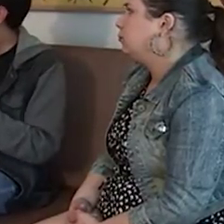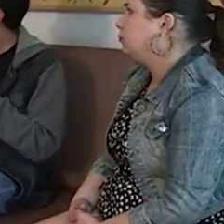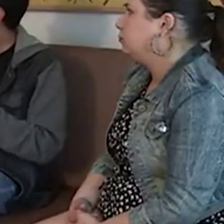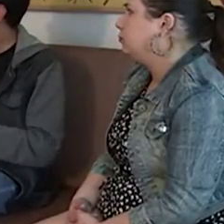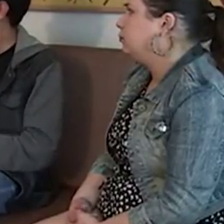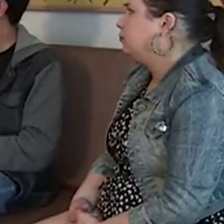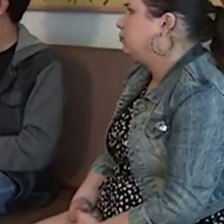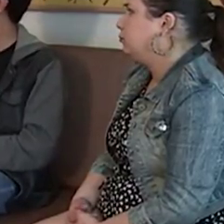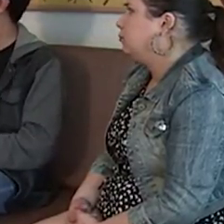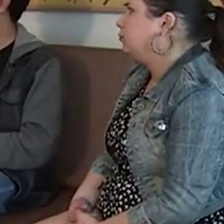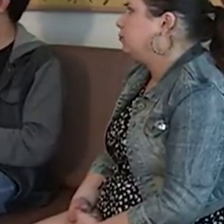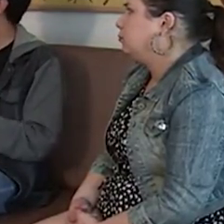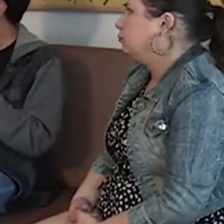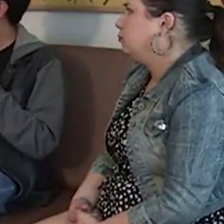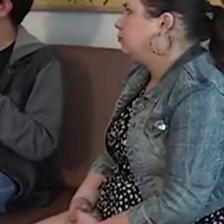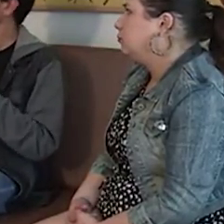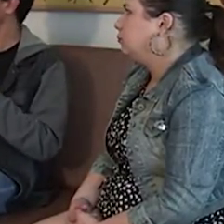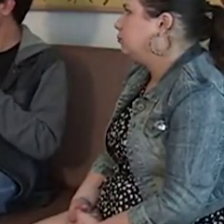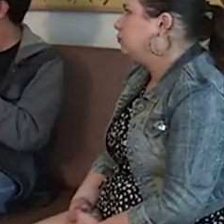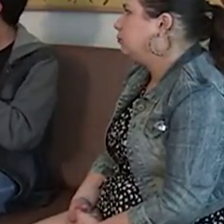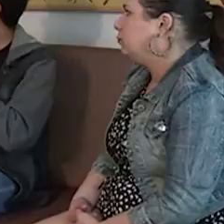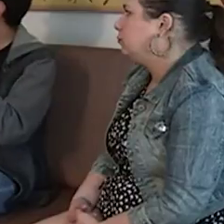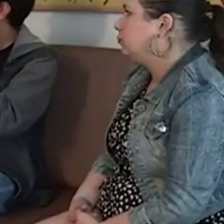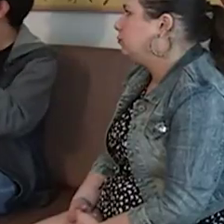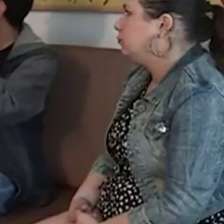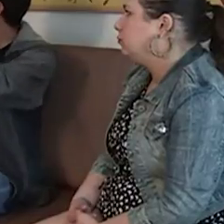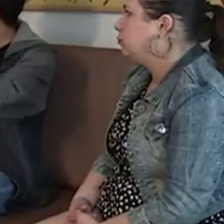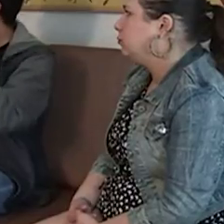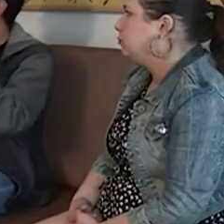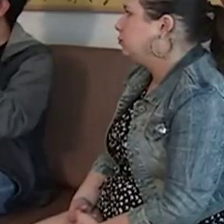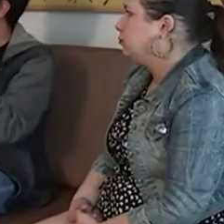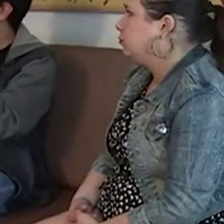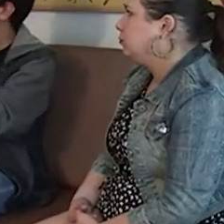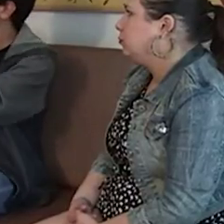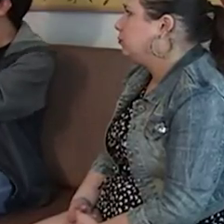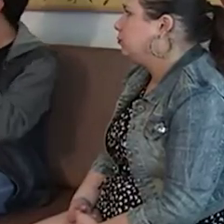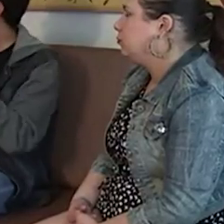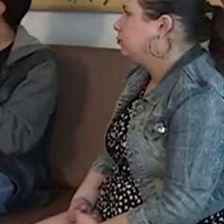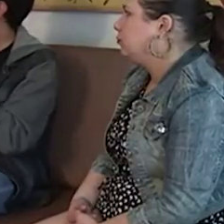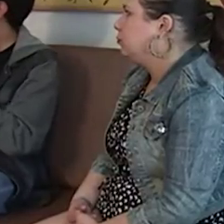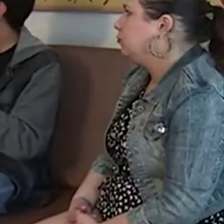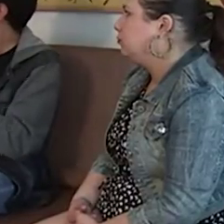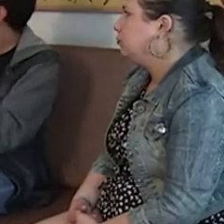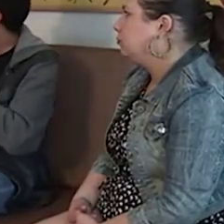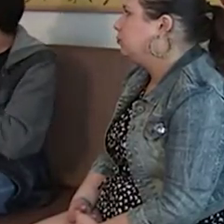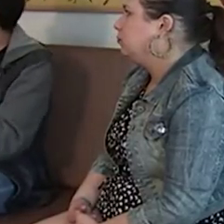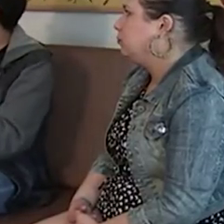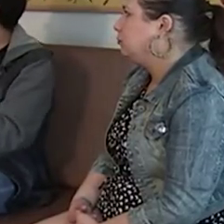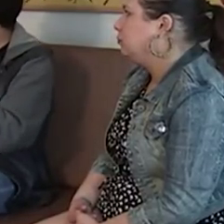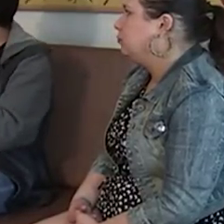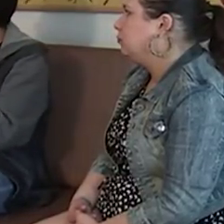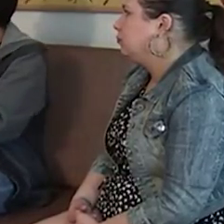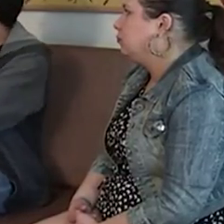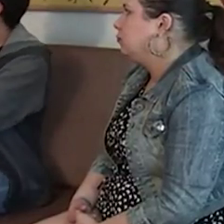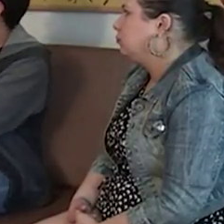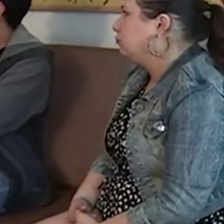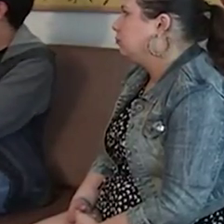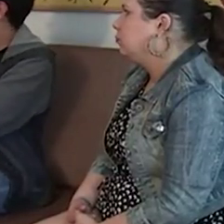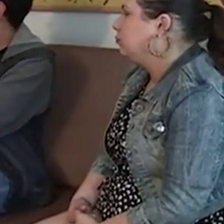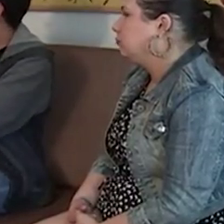Muitos sinais específicos ainda não existem, então eu acho muito interessante fazer uma busca, uma pesquisa desses sinais específicos,